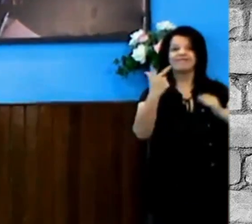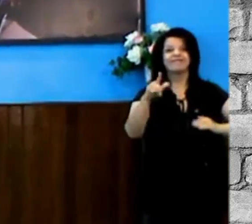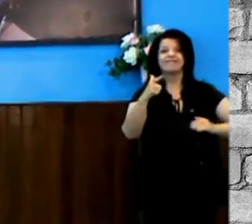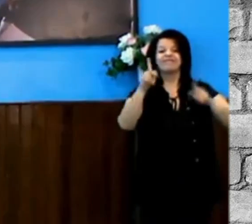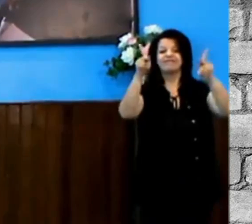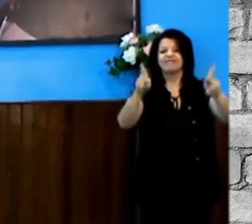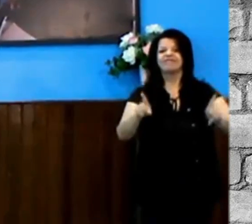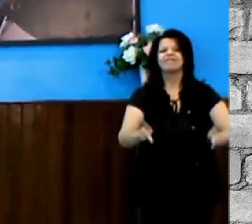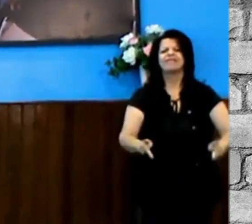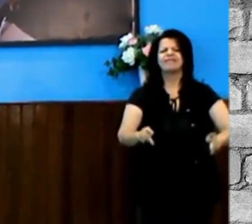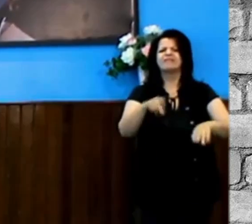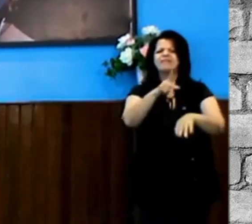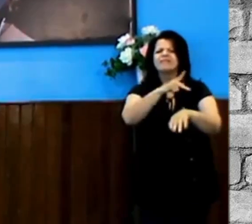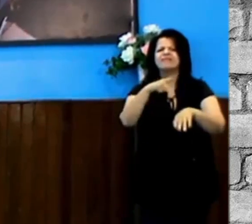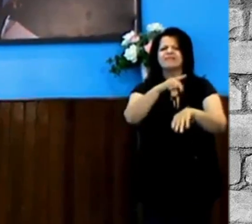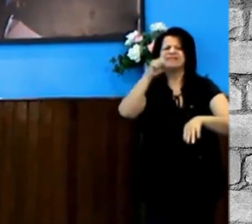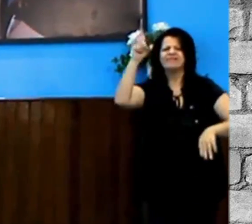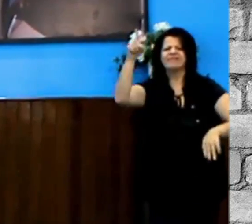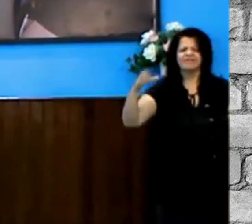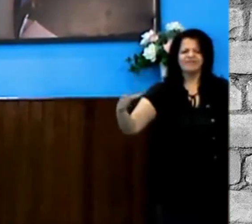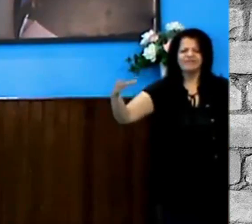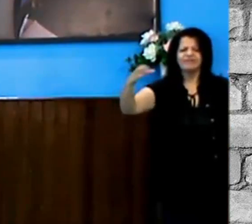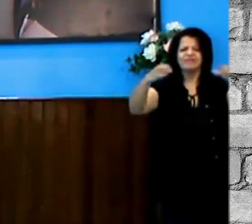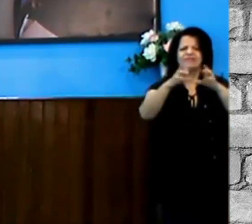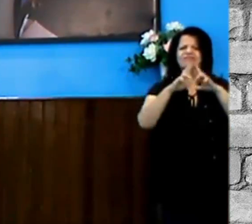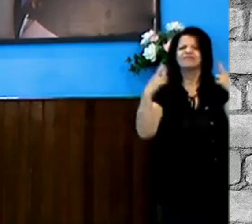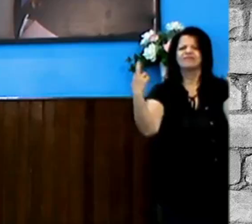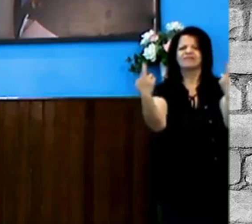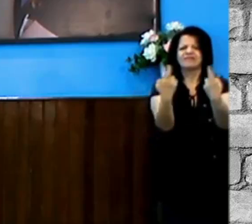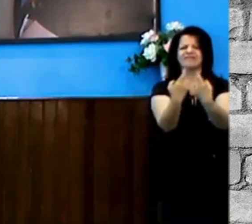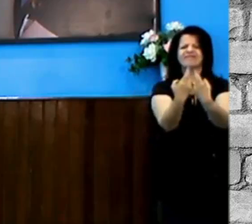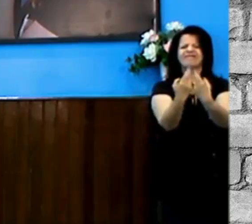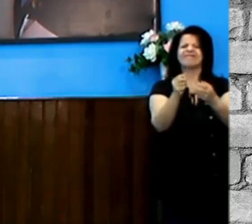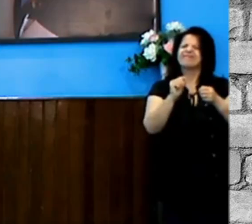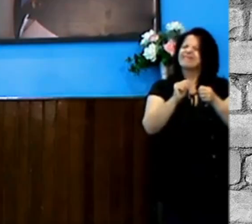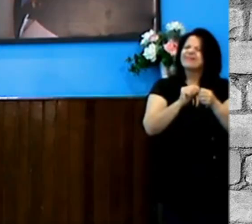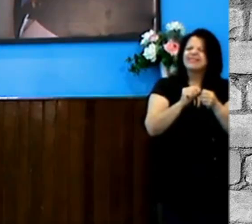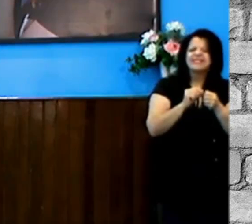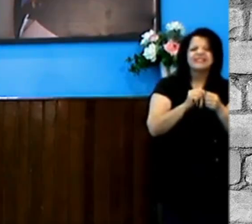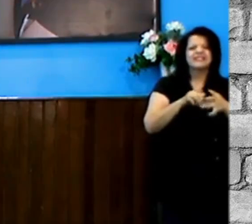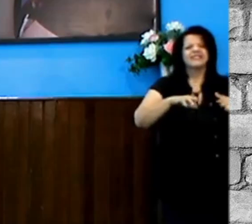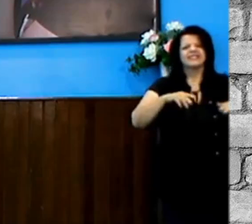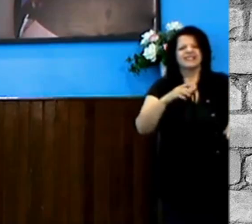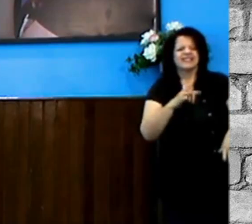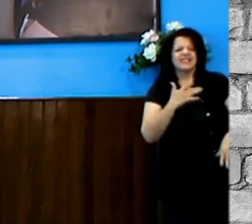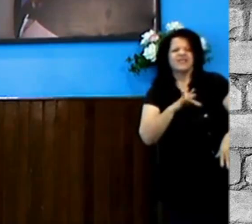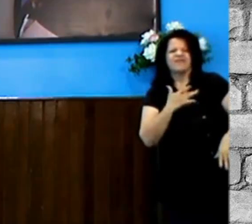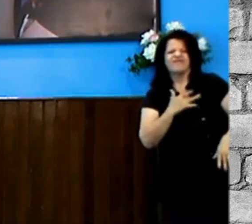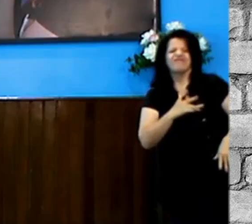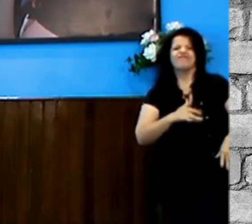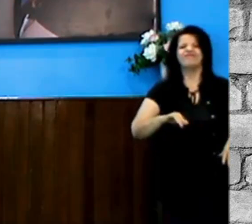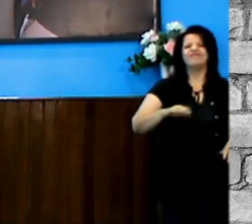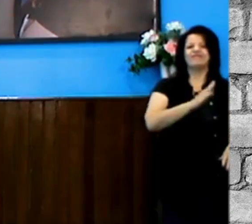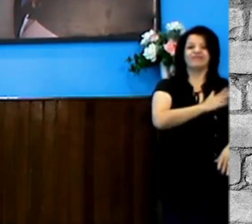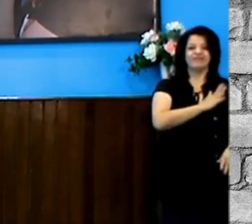do povo do Senhor, do corpo de Cristo reunido, faz realmente, realmente dói o nosso coração,